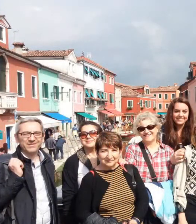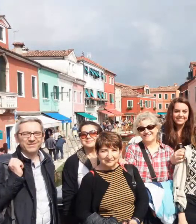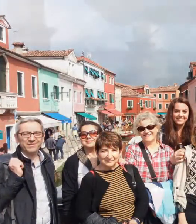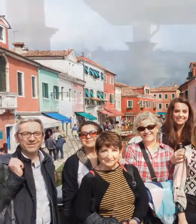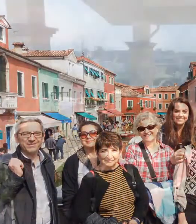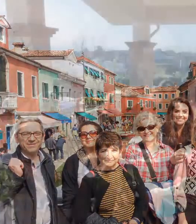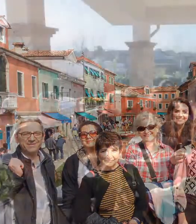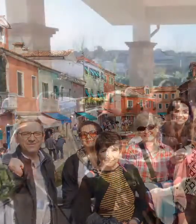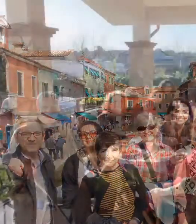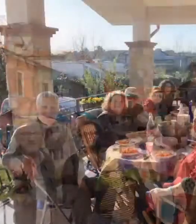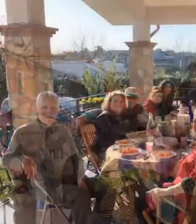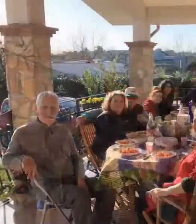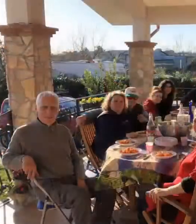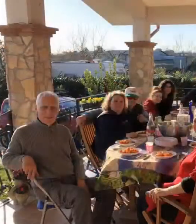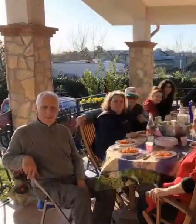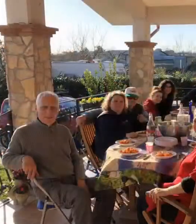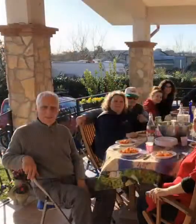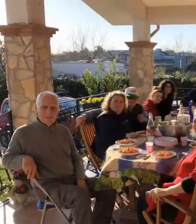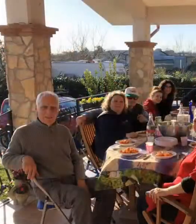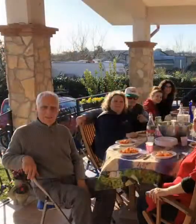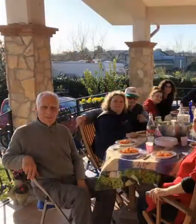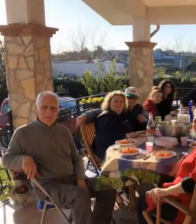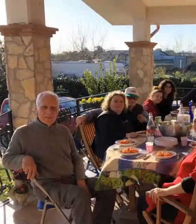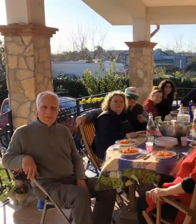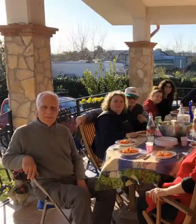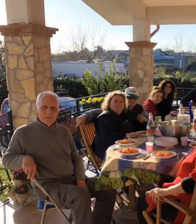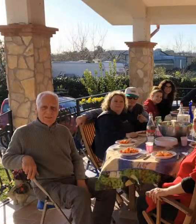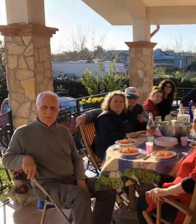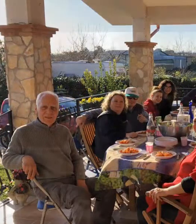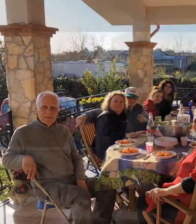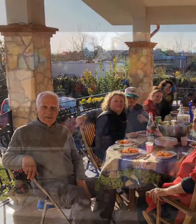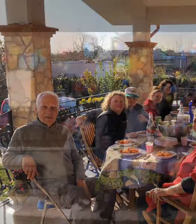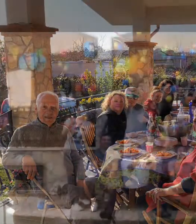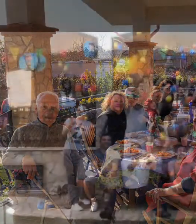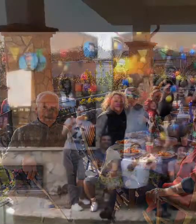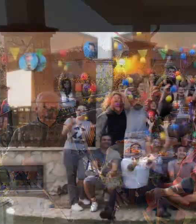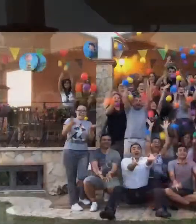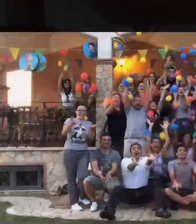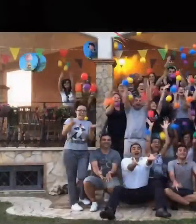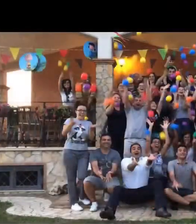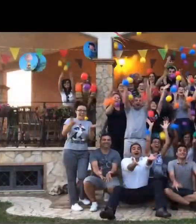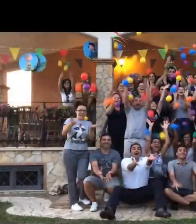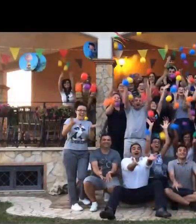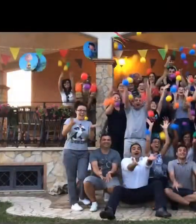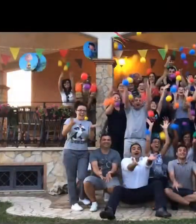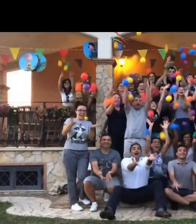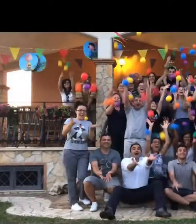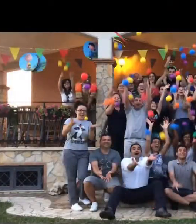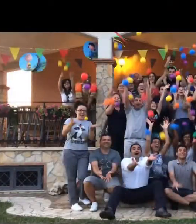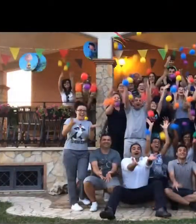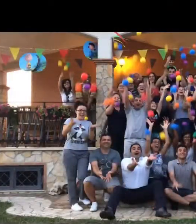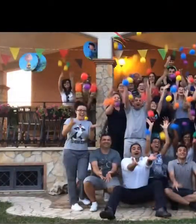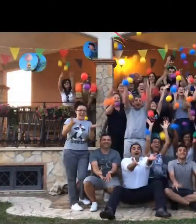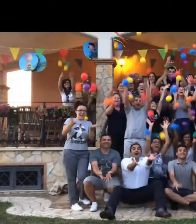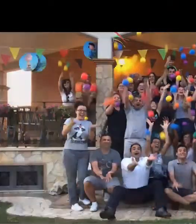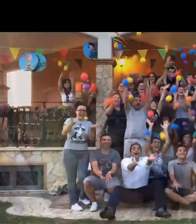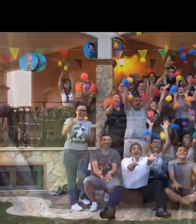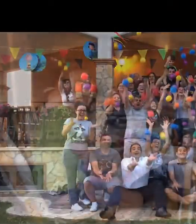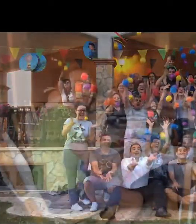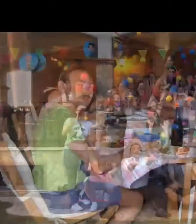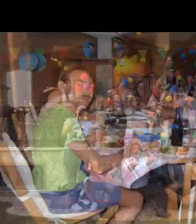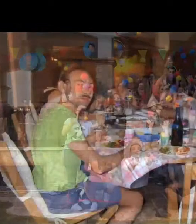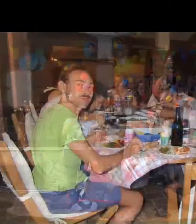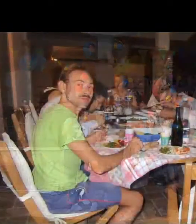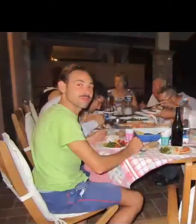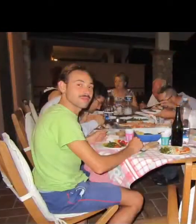per me e te la sua parola una garanzia